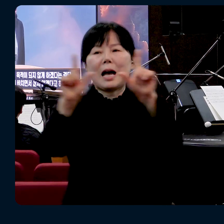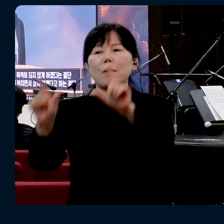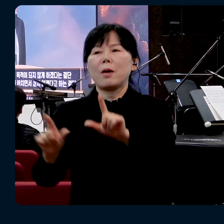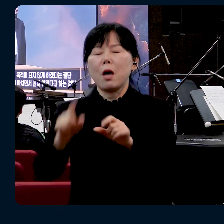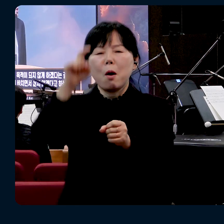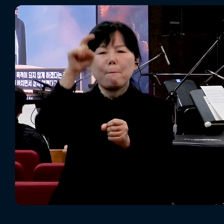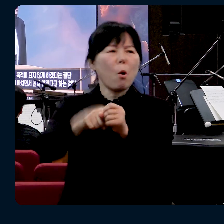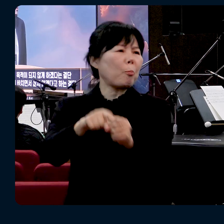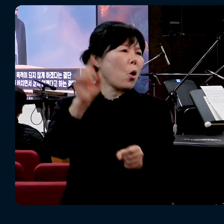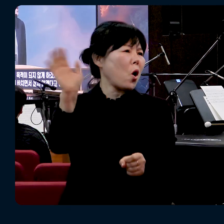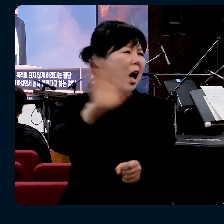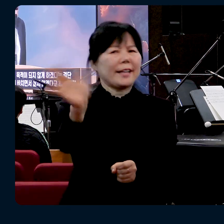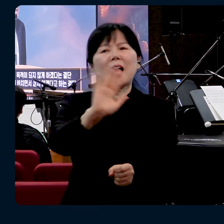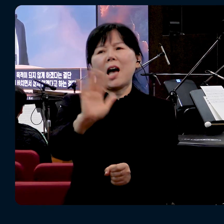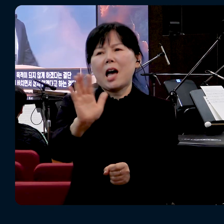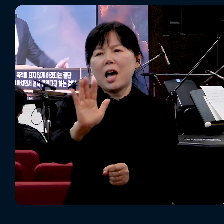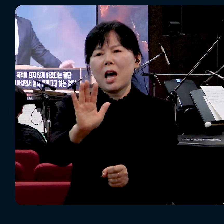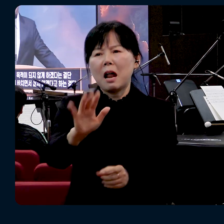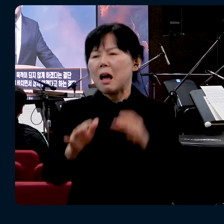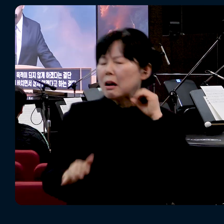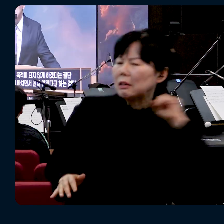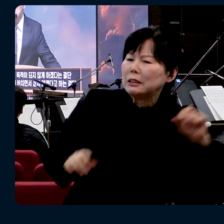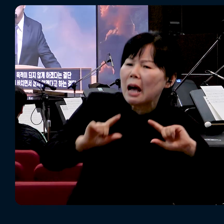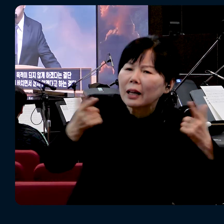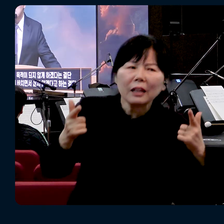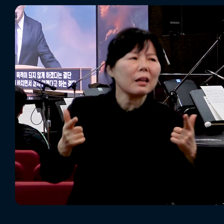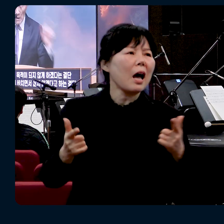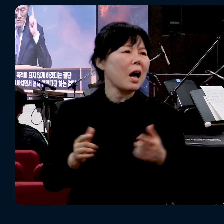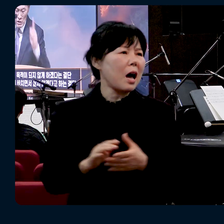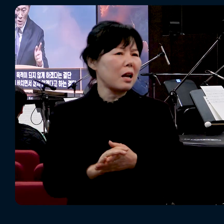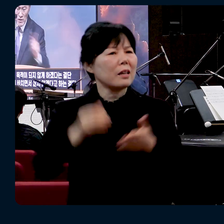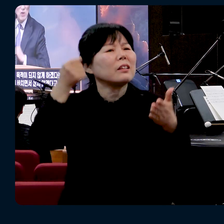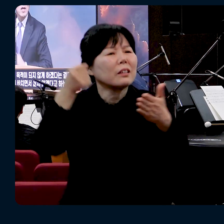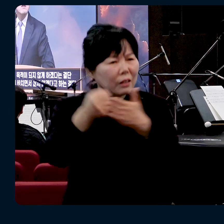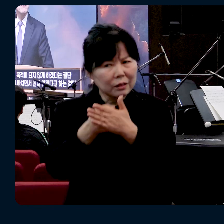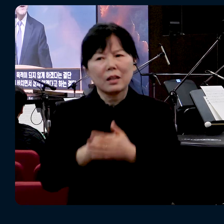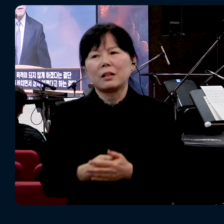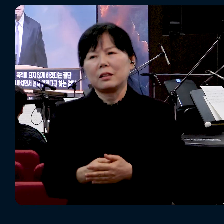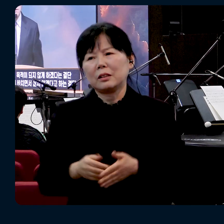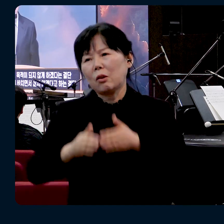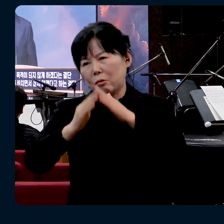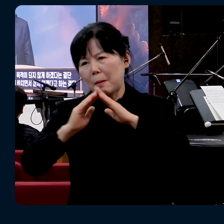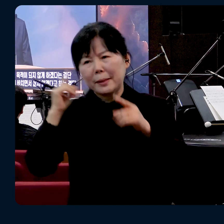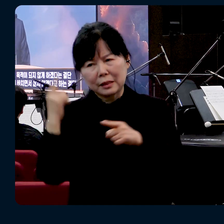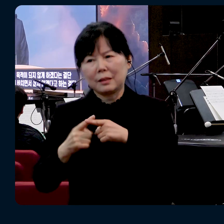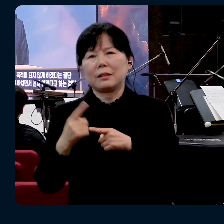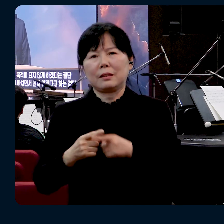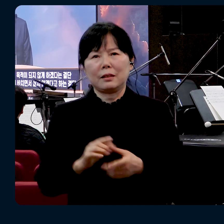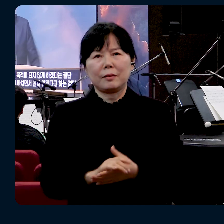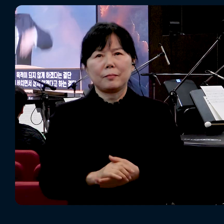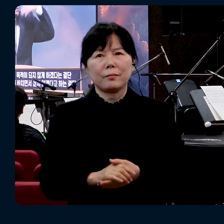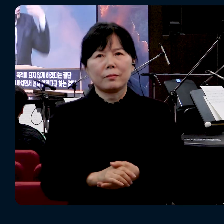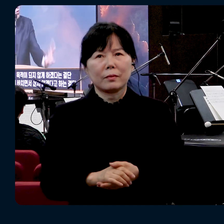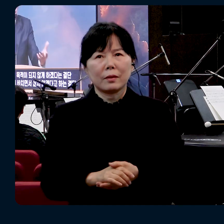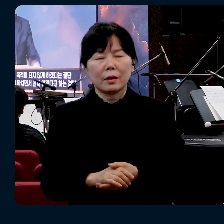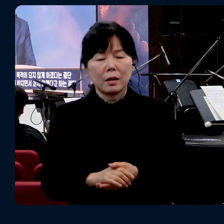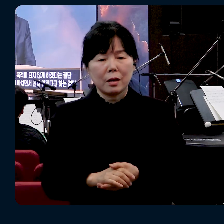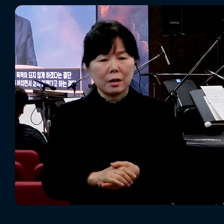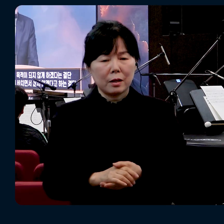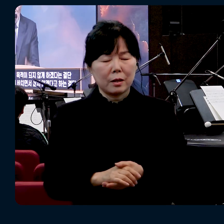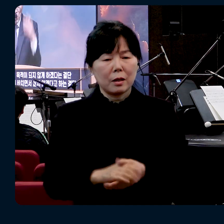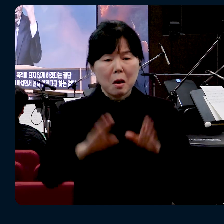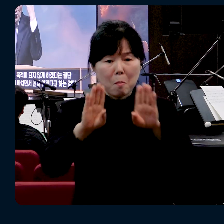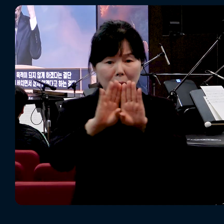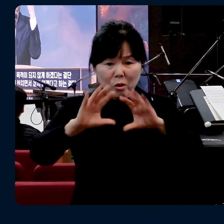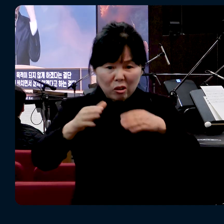삶의 목표가 목적이 되지 않게 하겠다고 하는 바로 그러한 결단인 거예요. 그 삶을